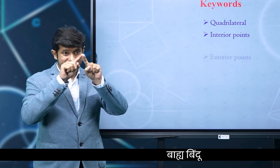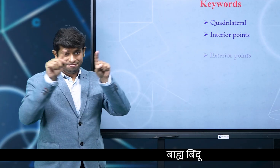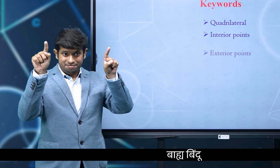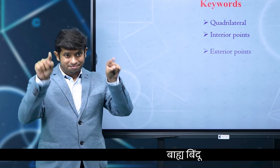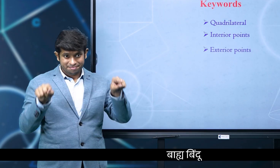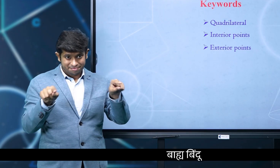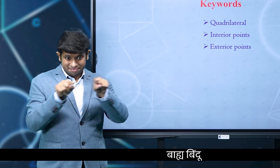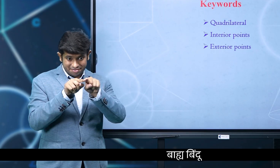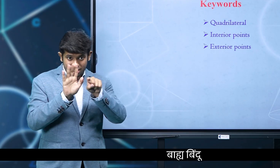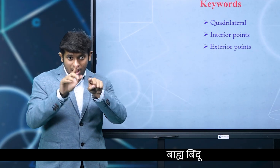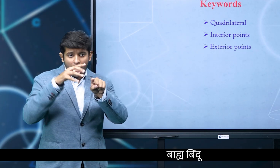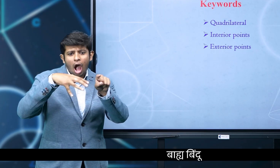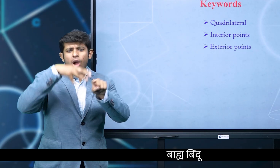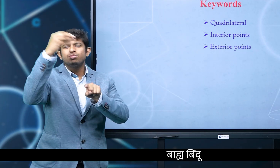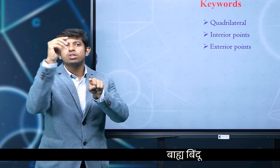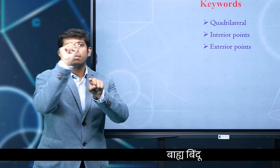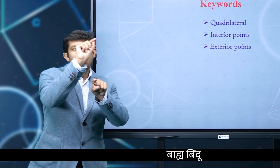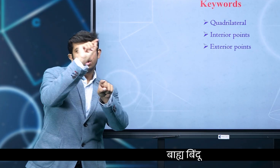बाह्य बिंदू,